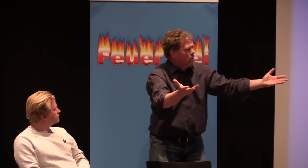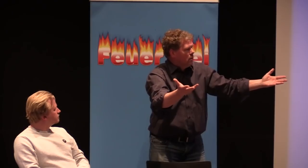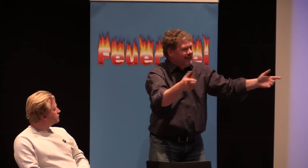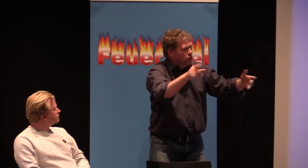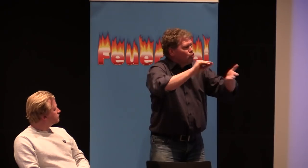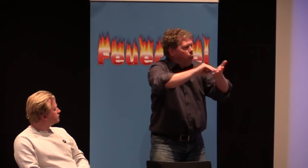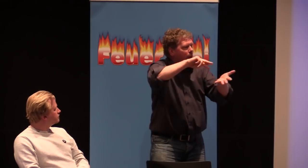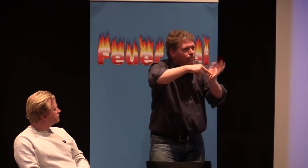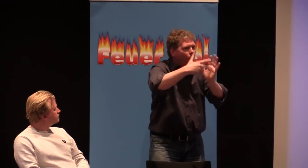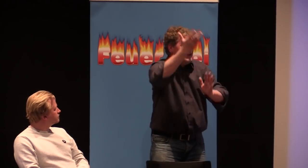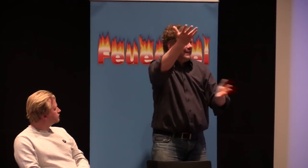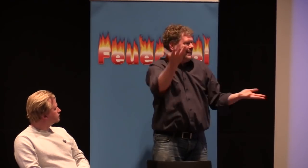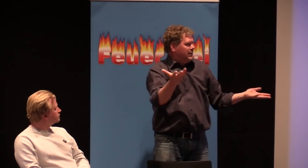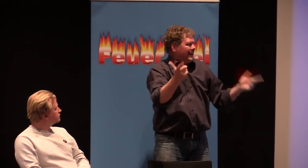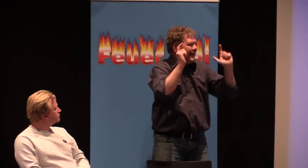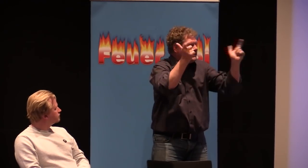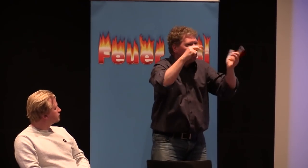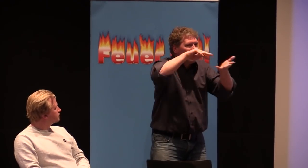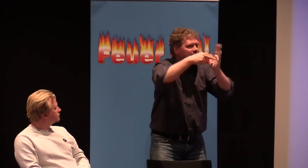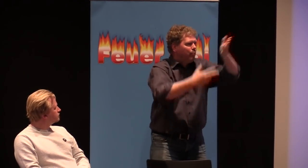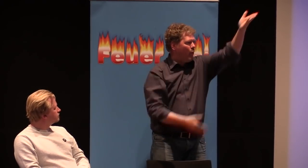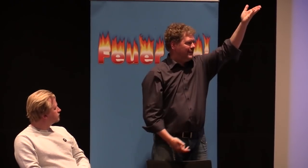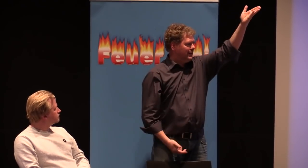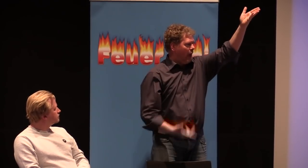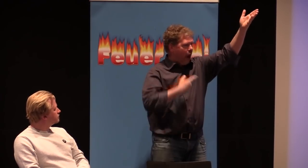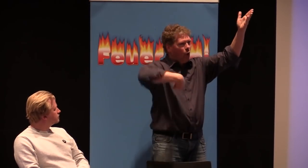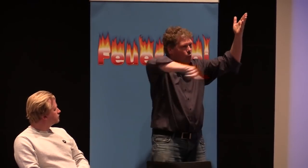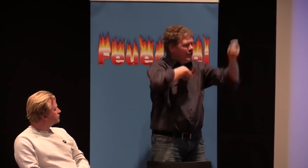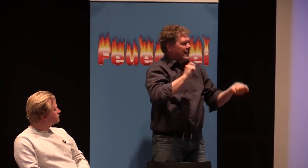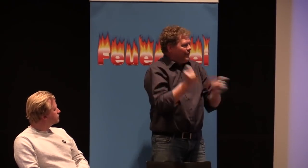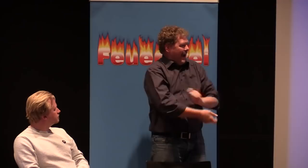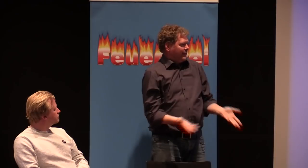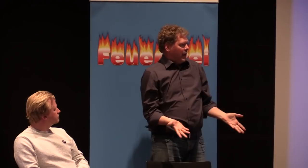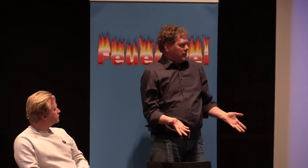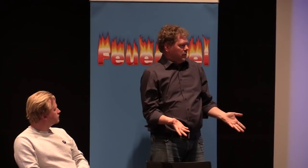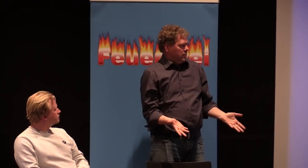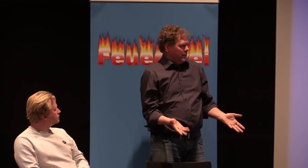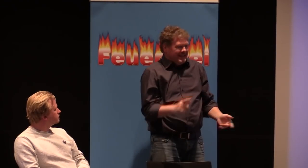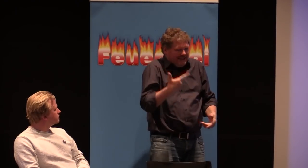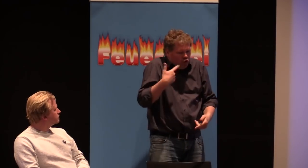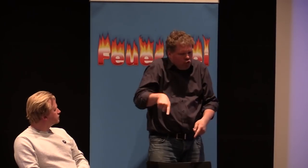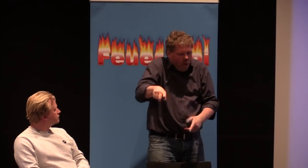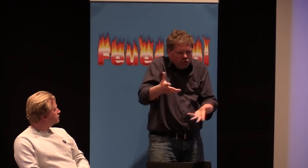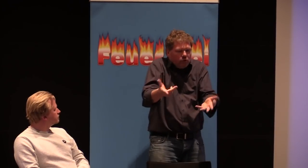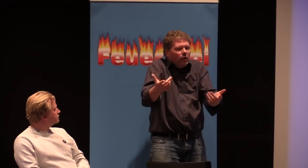muss halt einfach gucken, wie man auch politisch, vielleicht auch gesellschaftspolitisch, da Veränderungen herbeiführt.